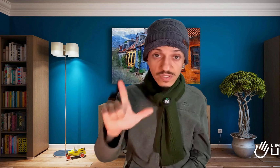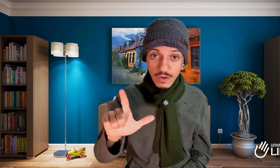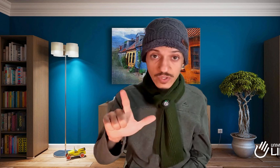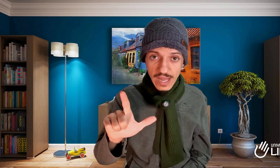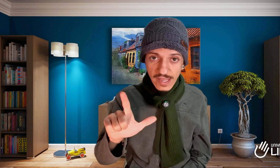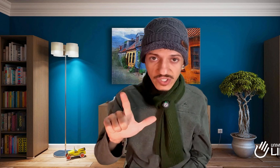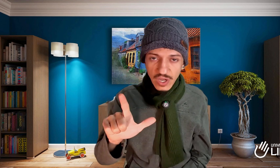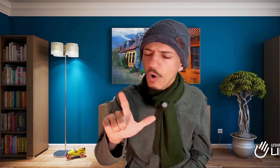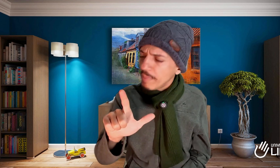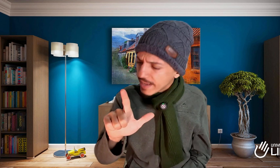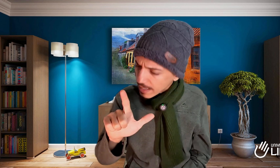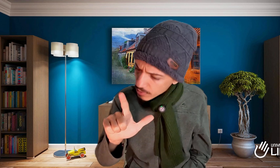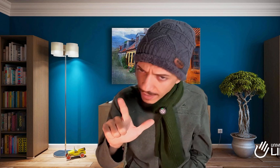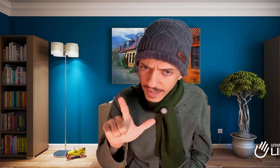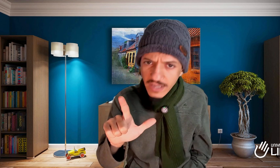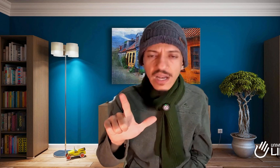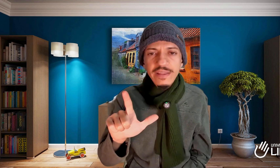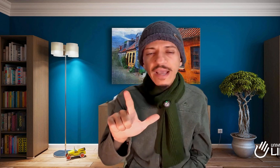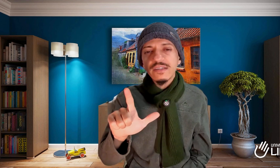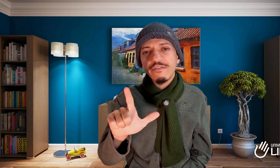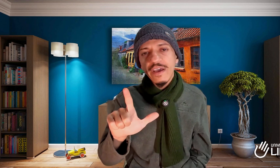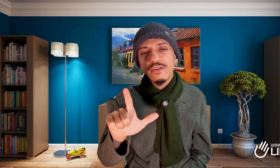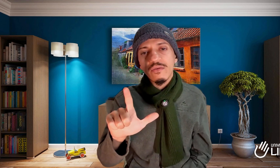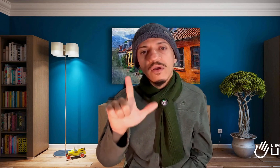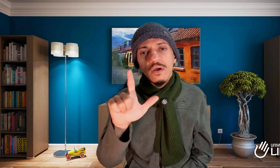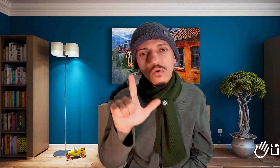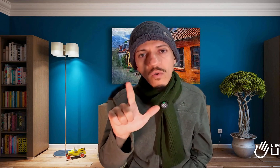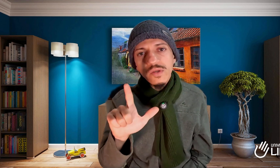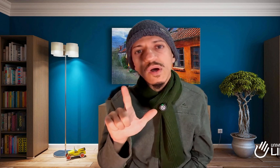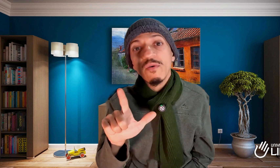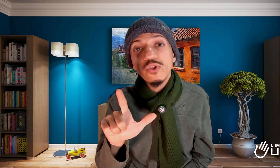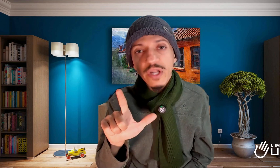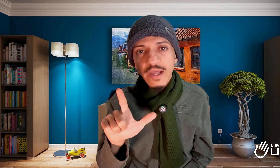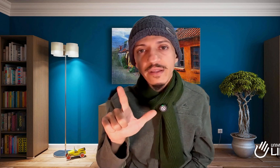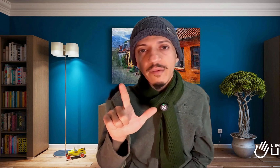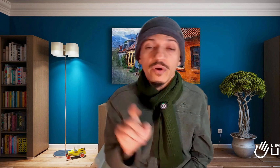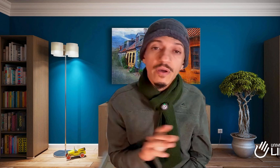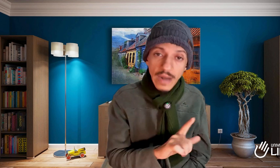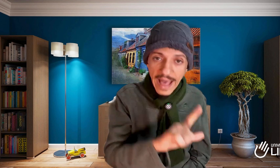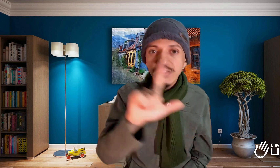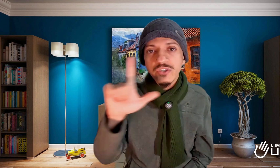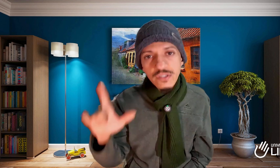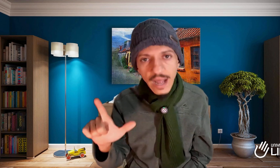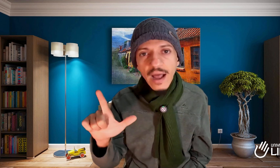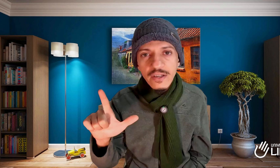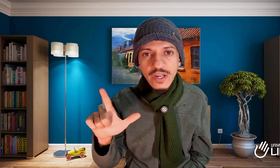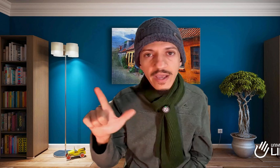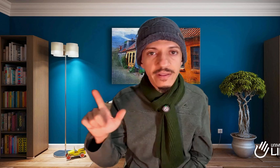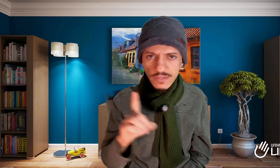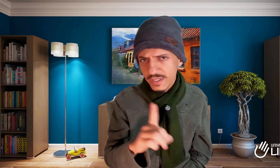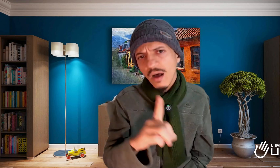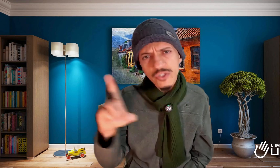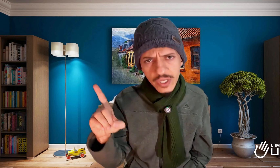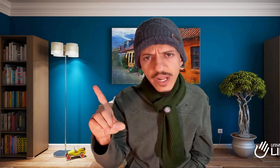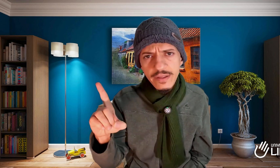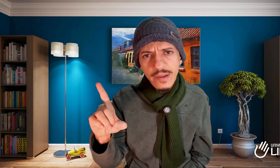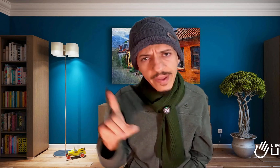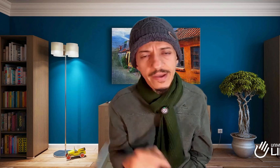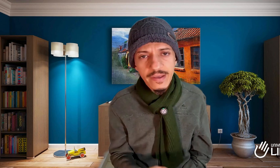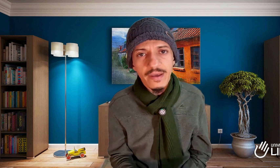de leste, obrigatoriamente ele tem que ser feito com a sua mão direita, porque o leste está à direita. O sinal de direita também aqui.